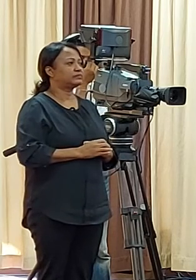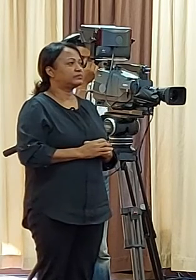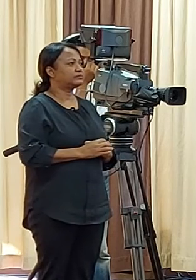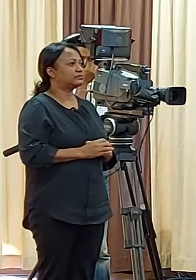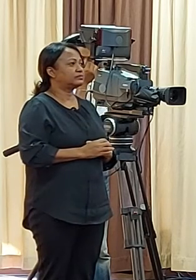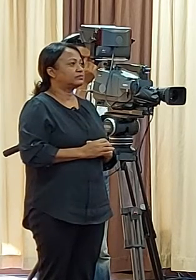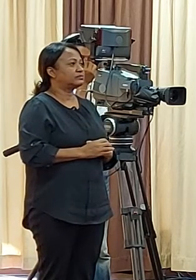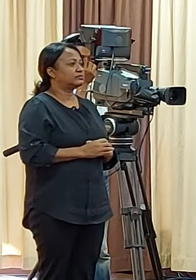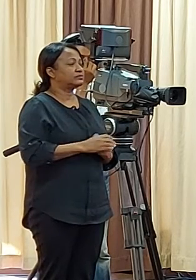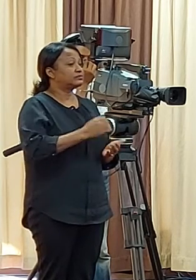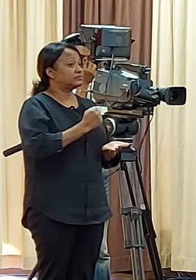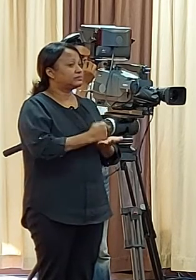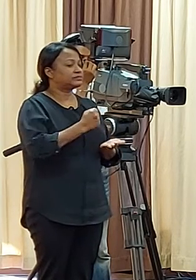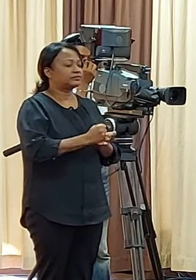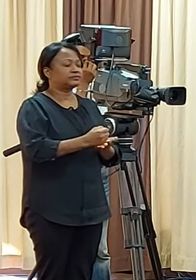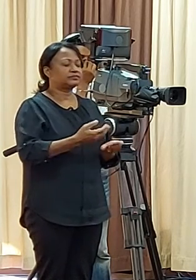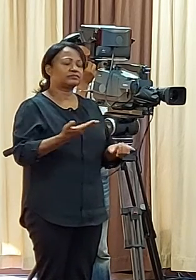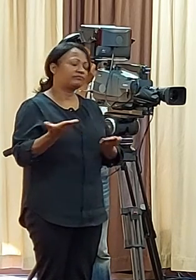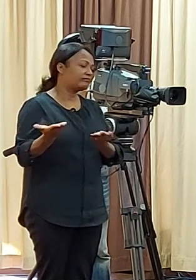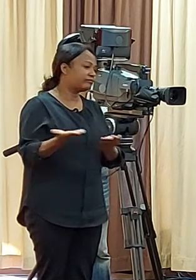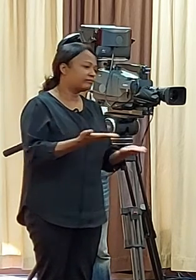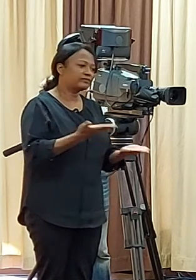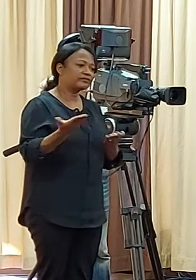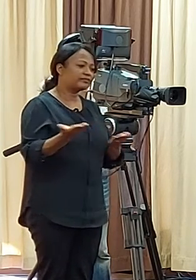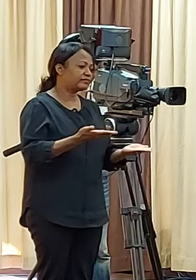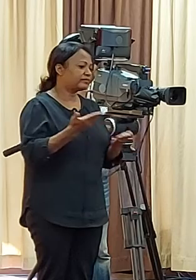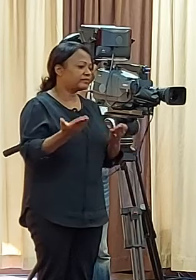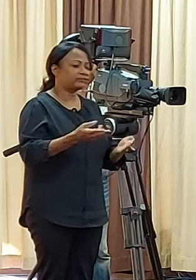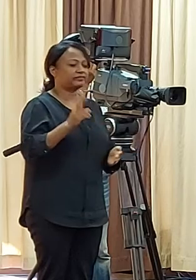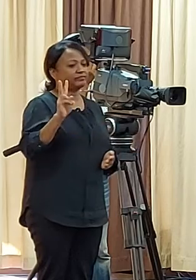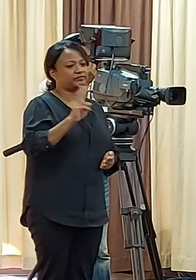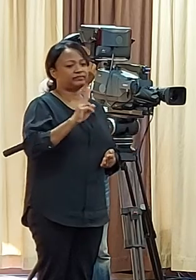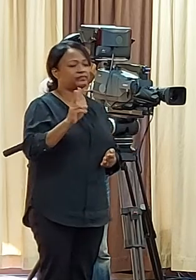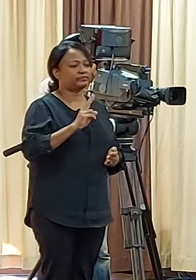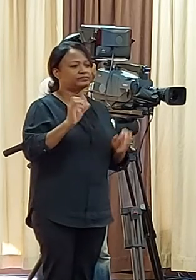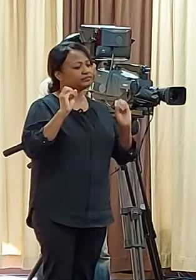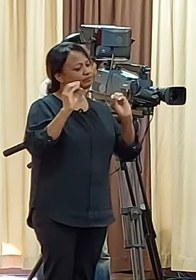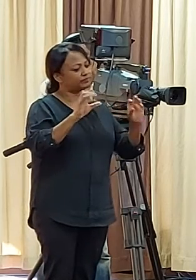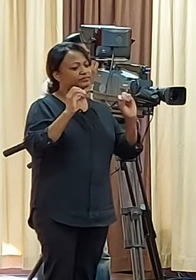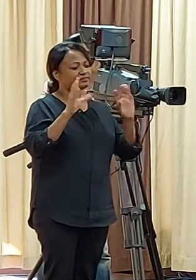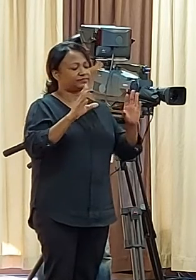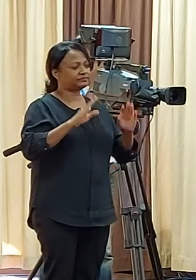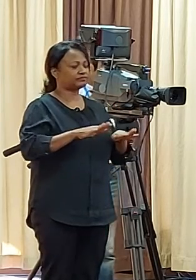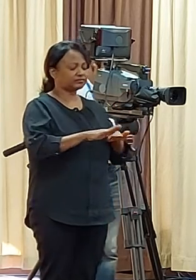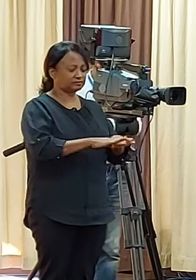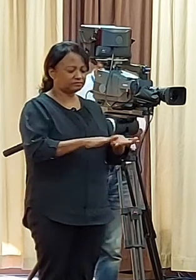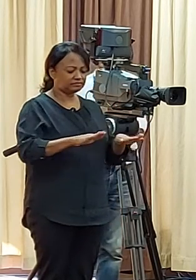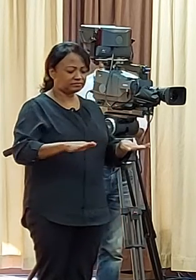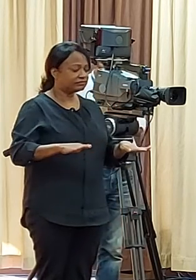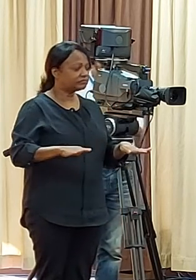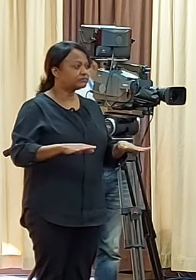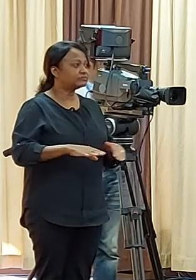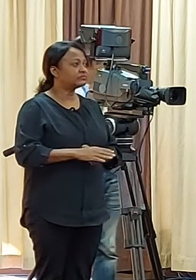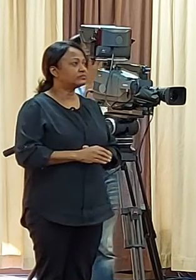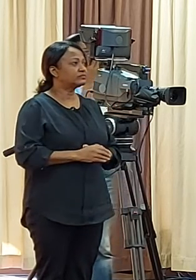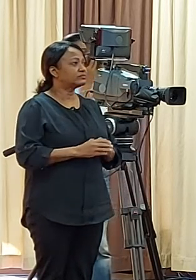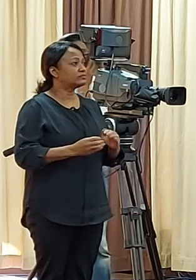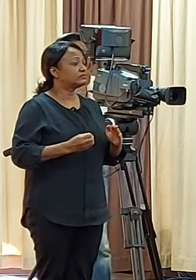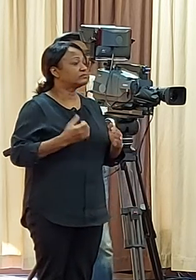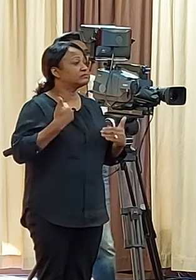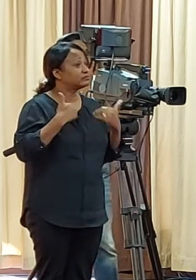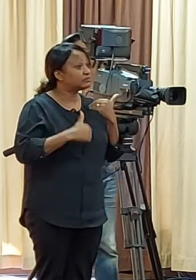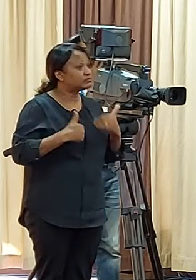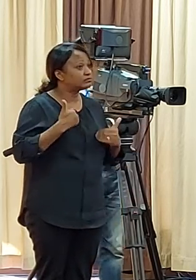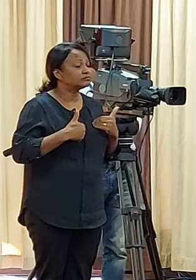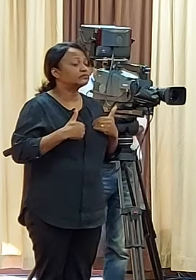réaliser comment ça pense là, être un parent, surtout quand nous connaissons, car il y a des enfants qui souffrent d'un handicap,